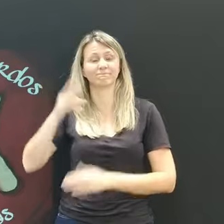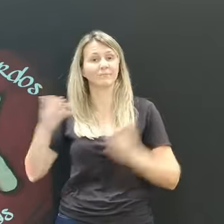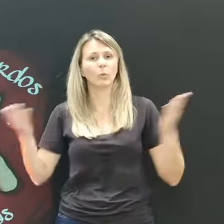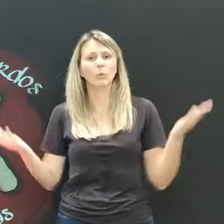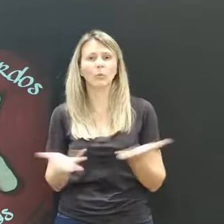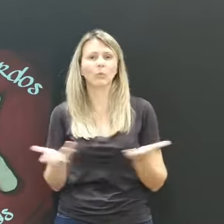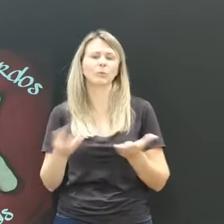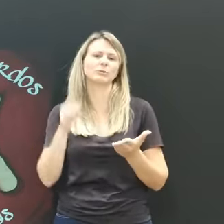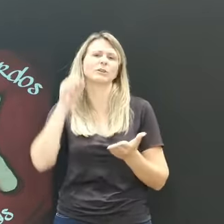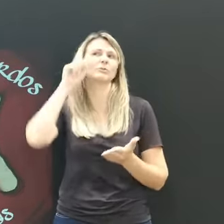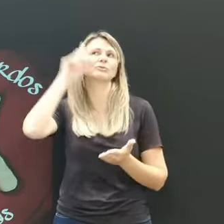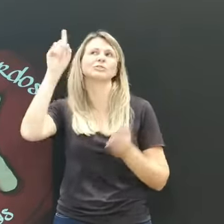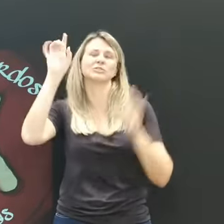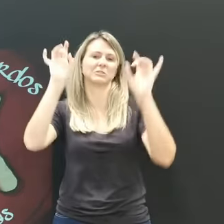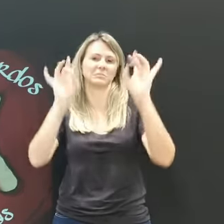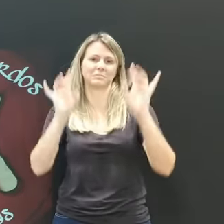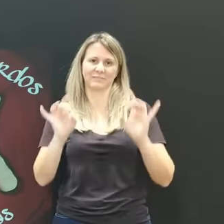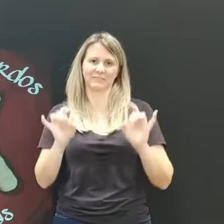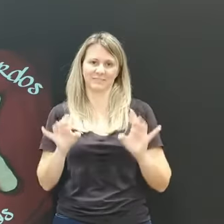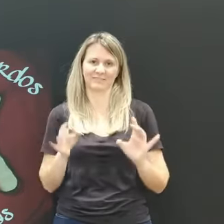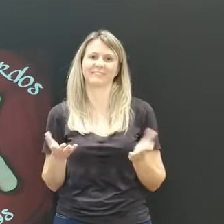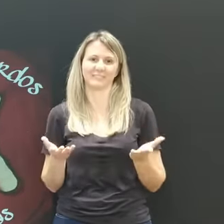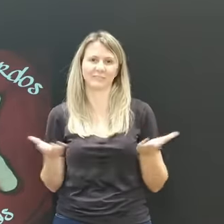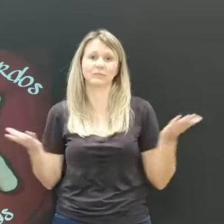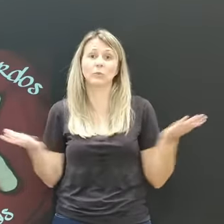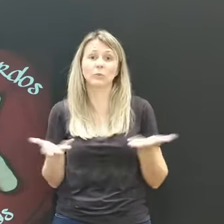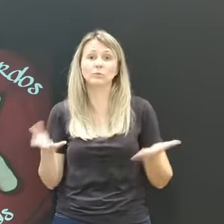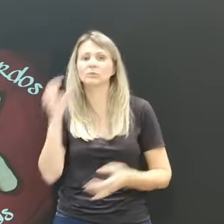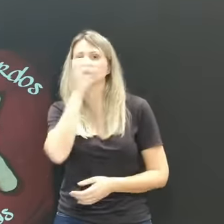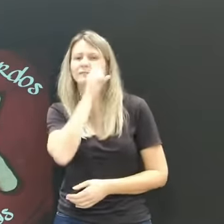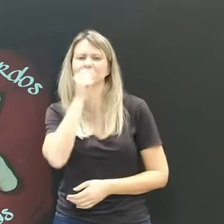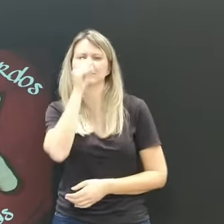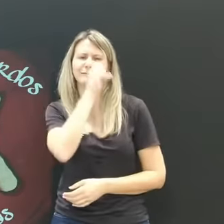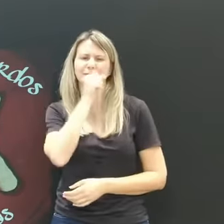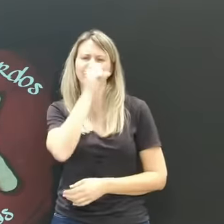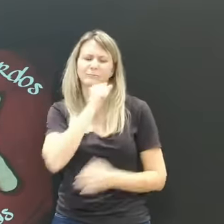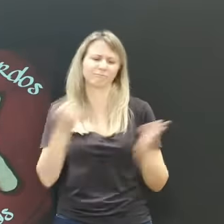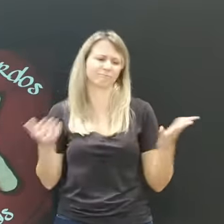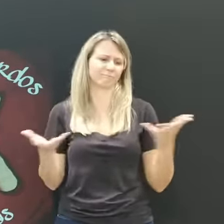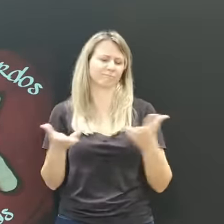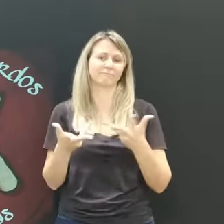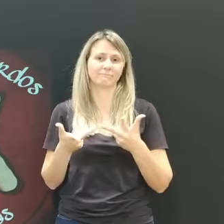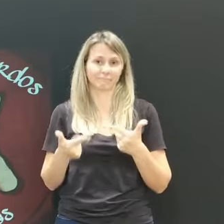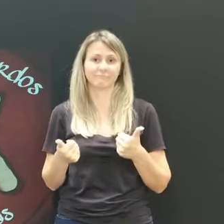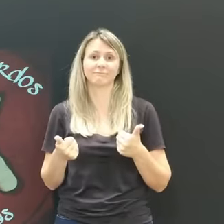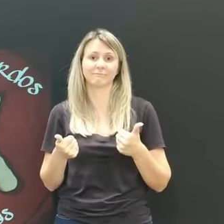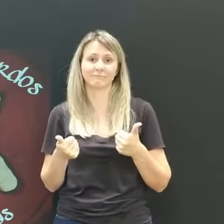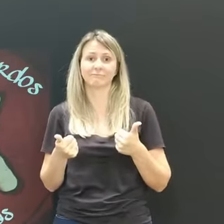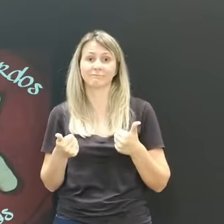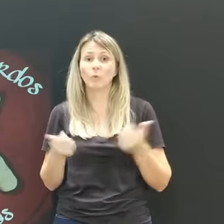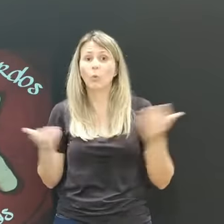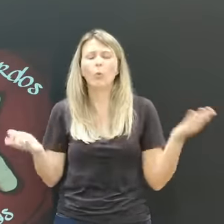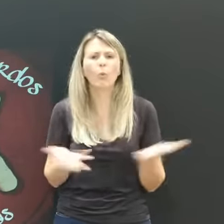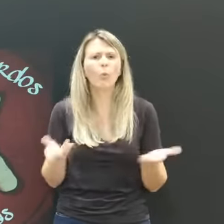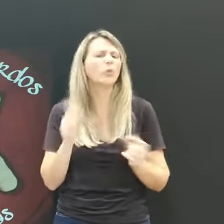para agradecê-lo e também para cultuá-lo. Hoje é um dia especial, é sábado, né? Um dia